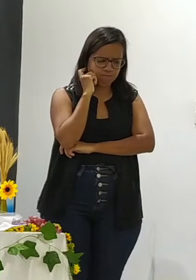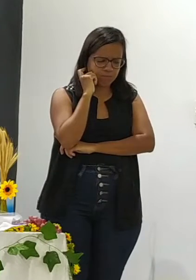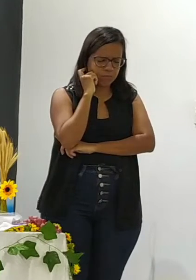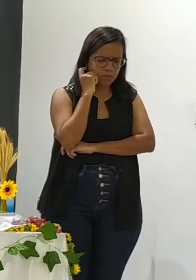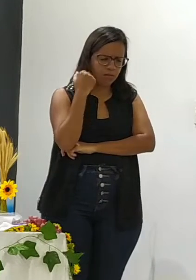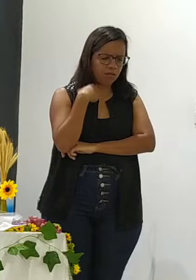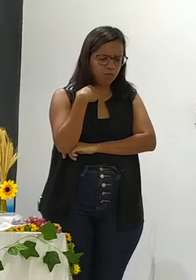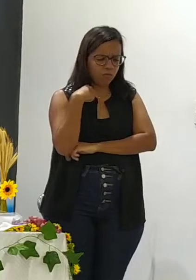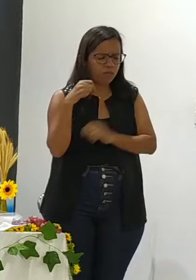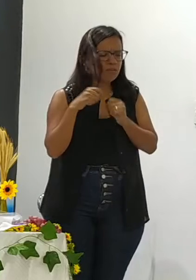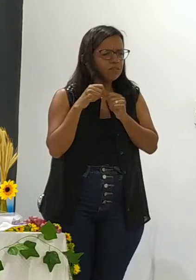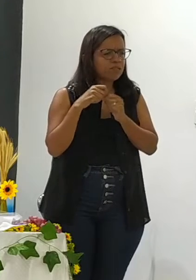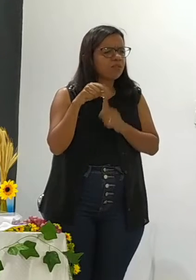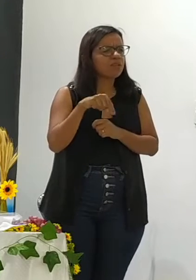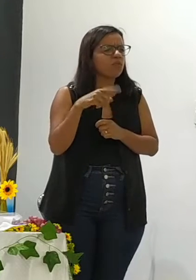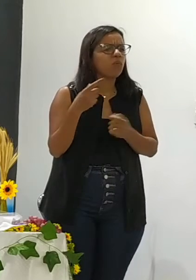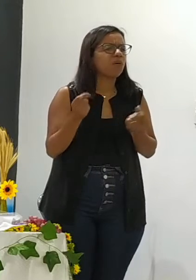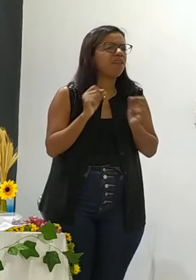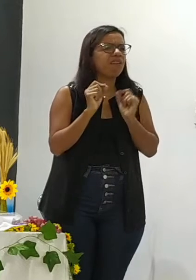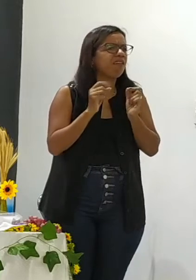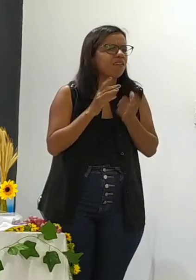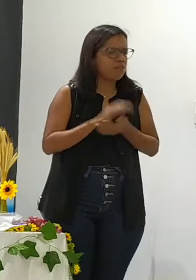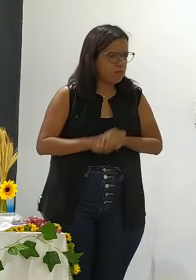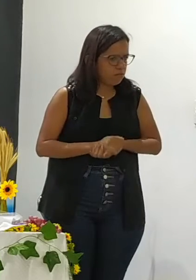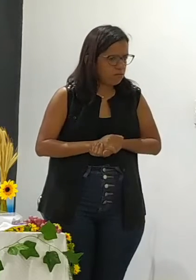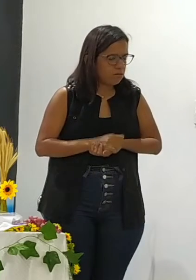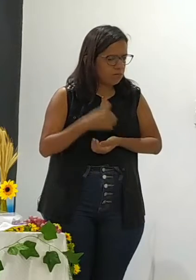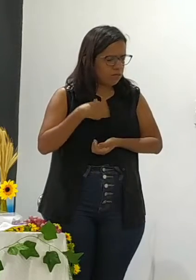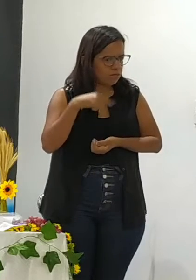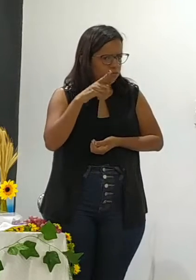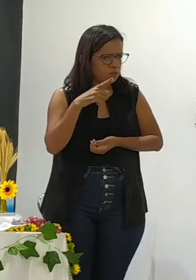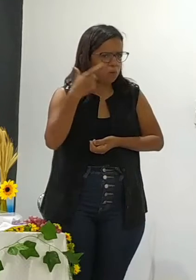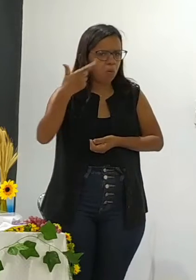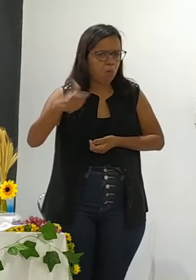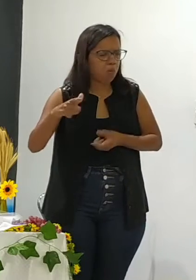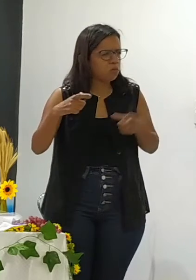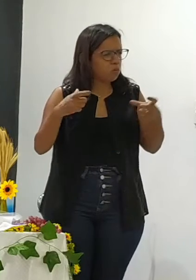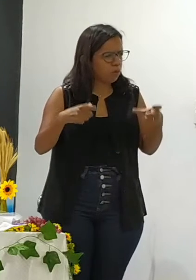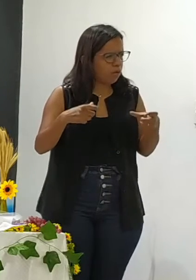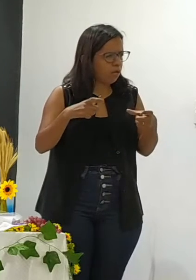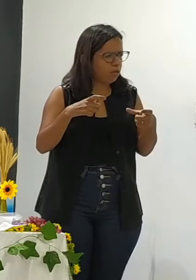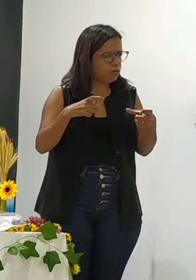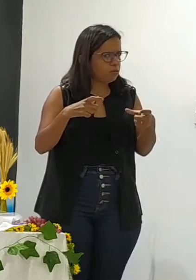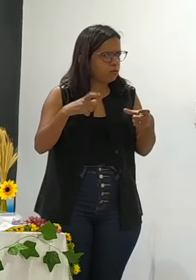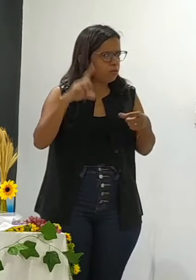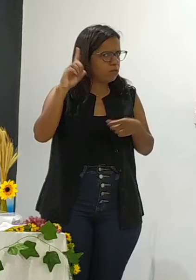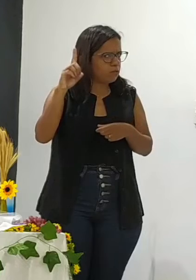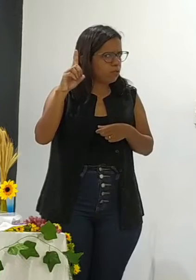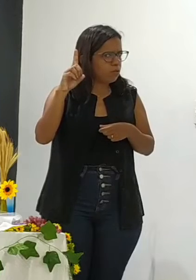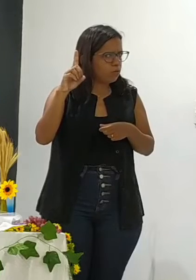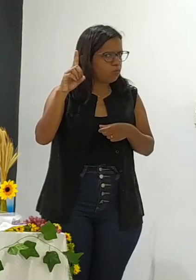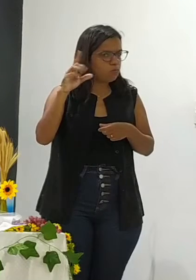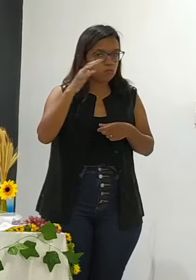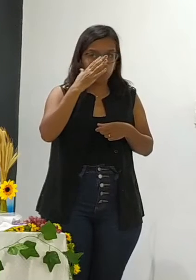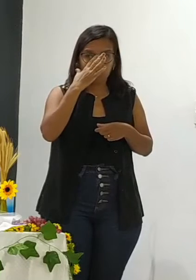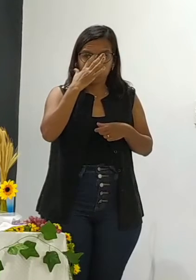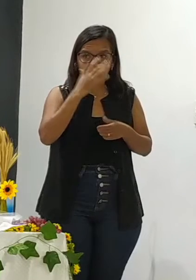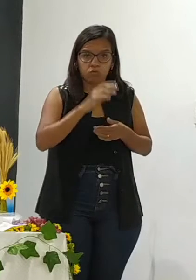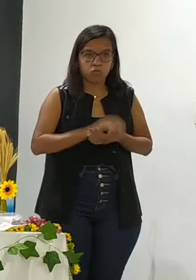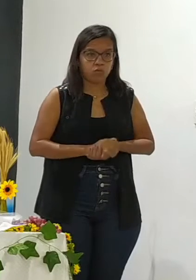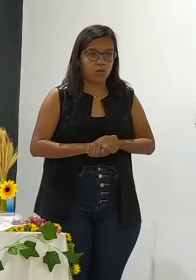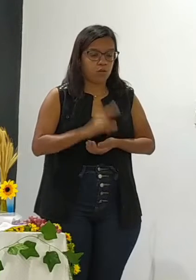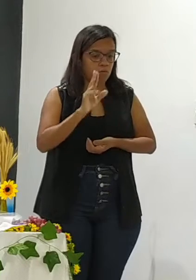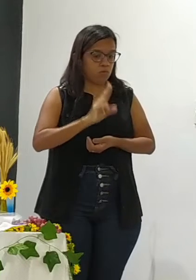O que eu estou fazendo aqui? Será que se eu saísse daqui, Deus me usaria de uma maneira melhor do que